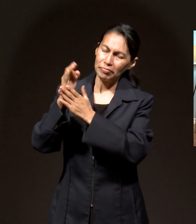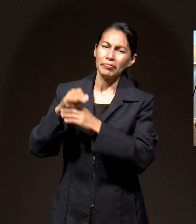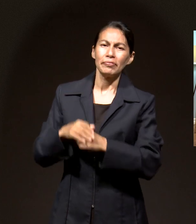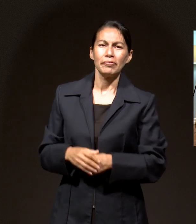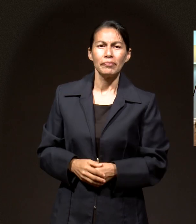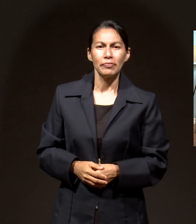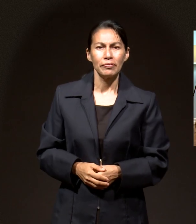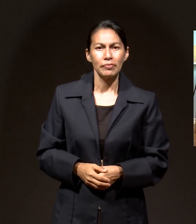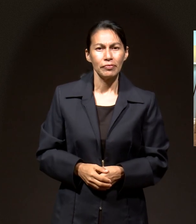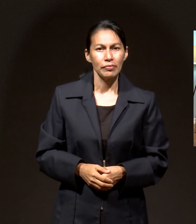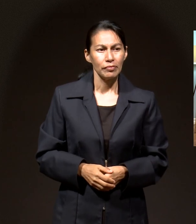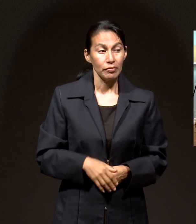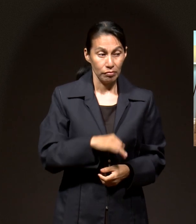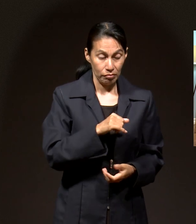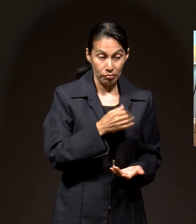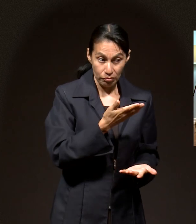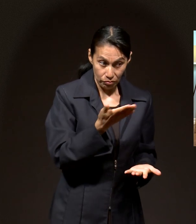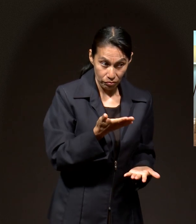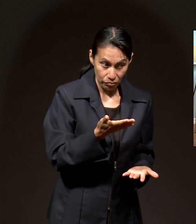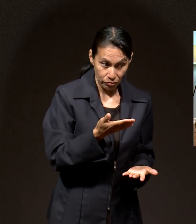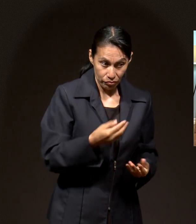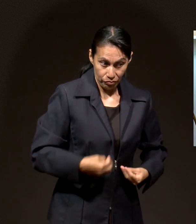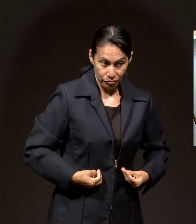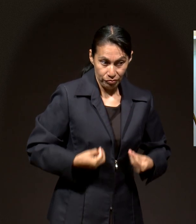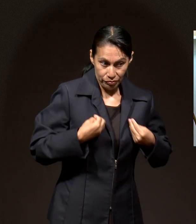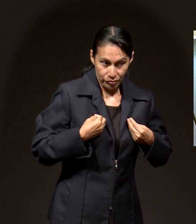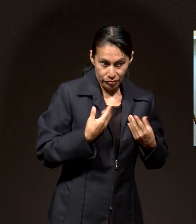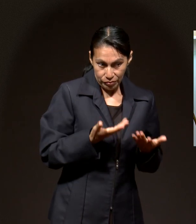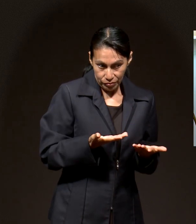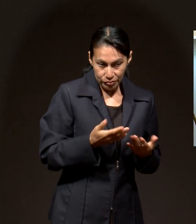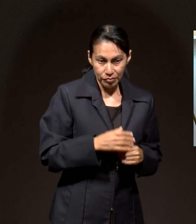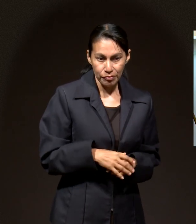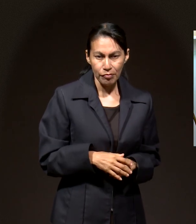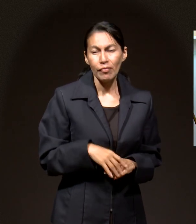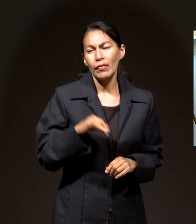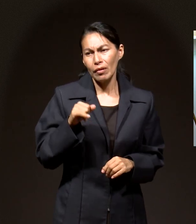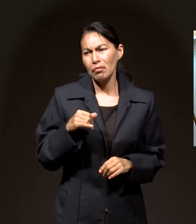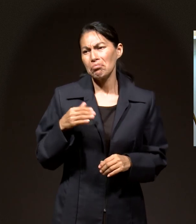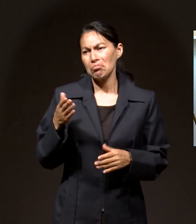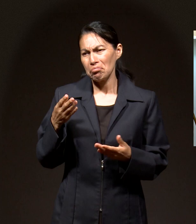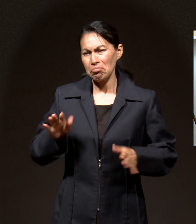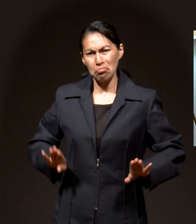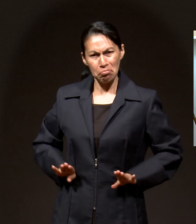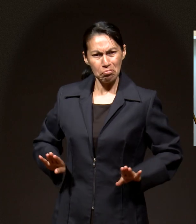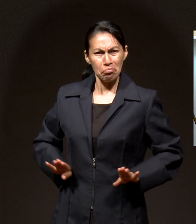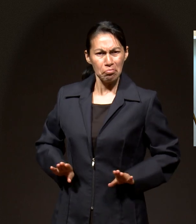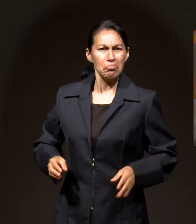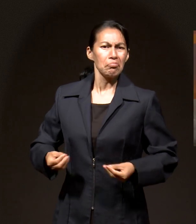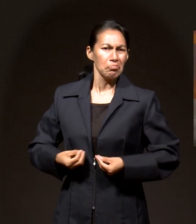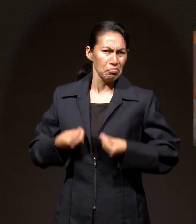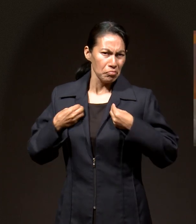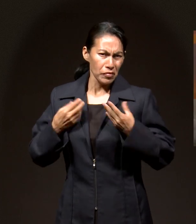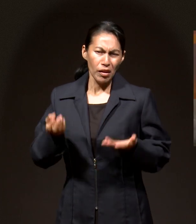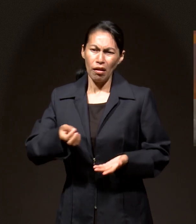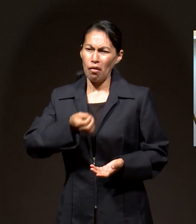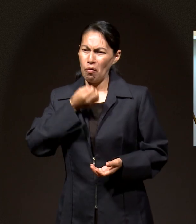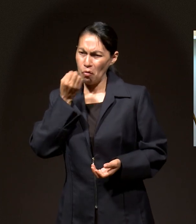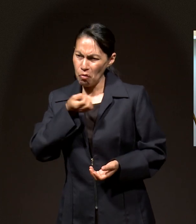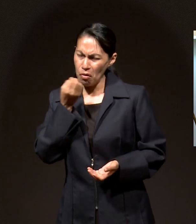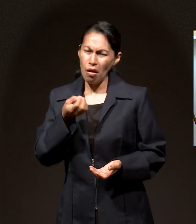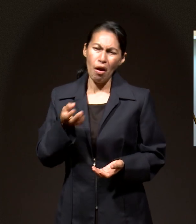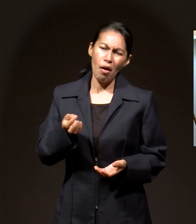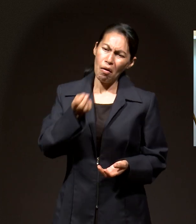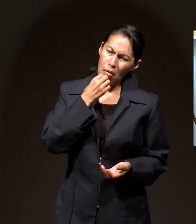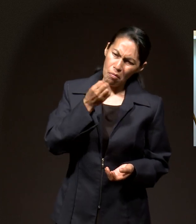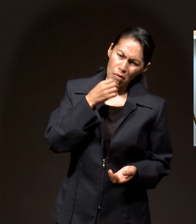decir, necesito orar. Amén. Porque ha llegado a ser parte de la vida, ¿no es cierto? Sin lugar a dudas. Un estilo de vida,